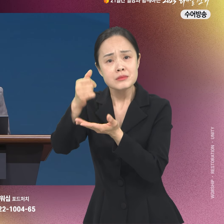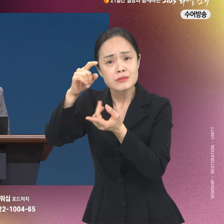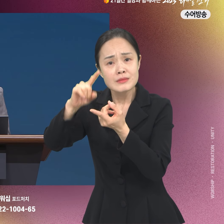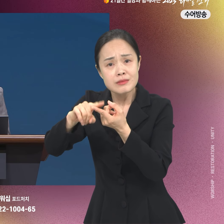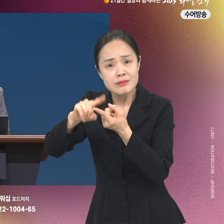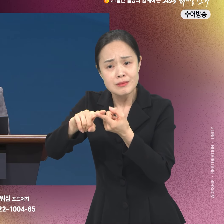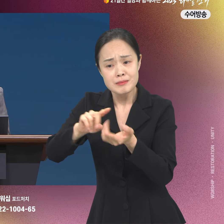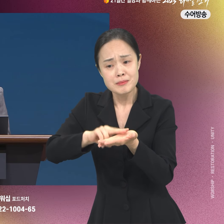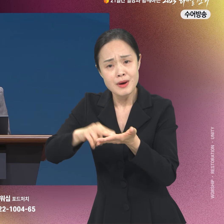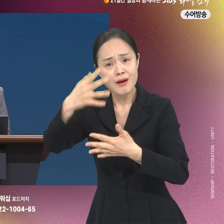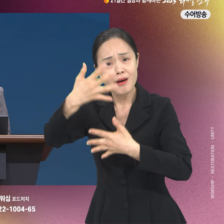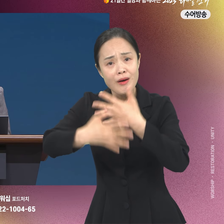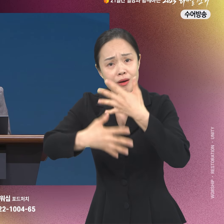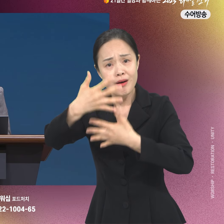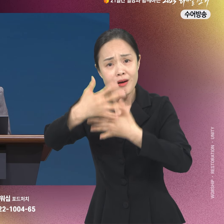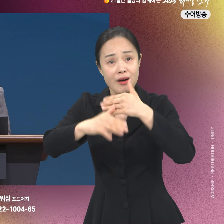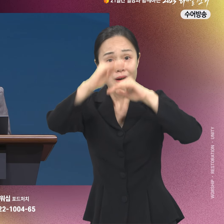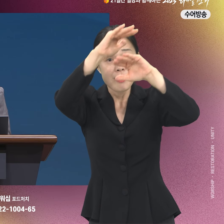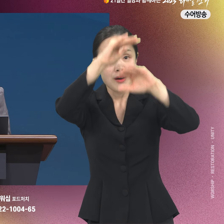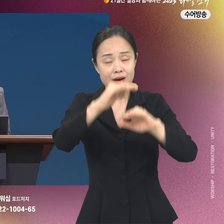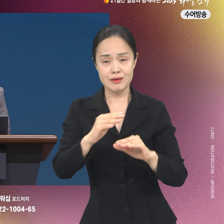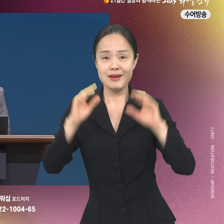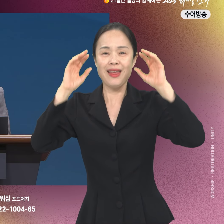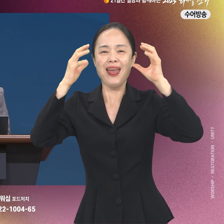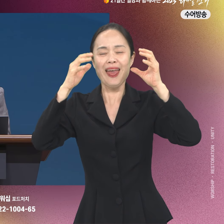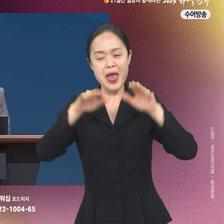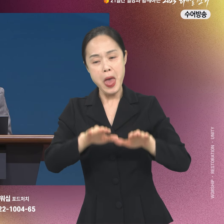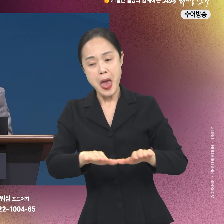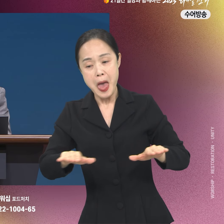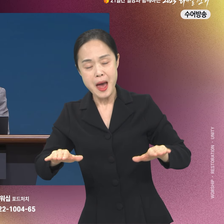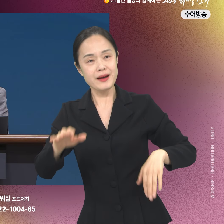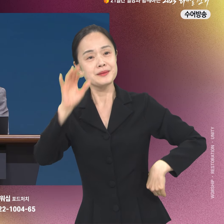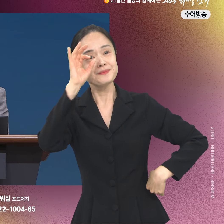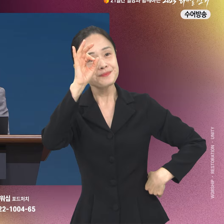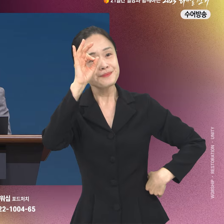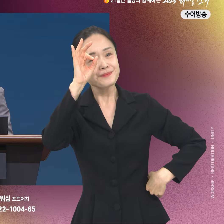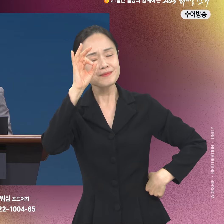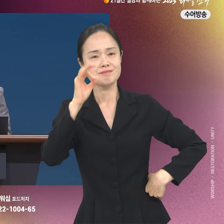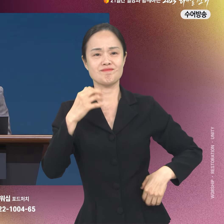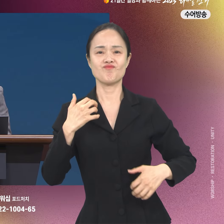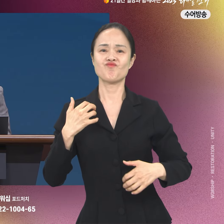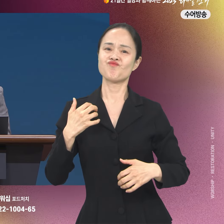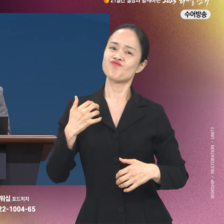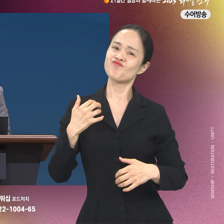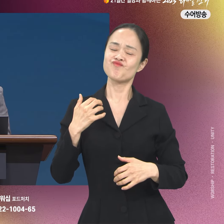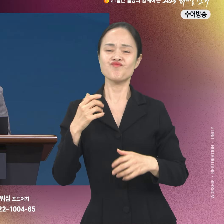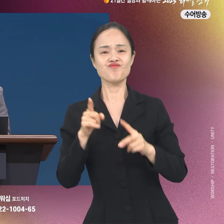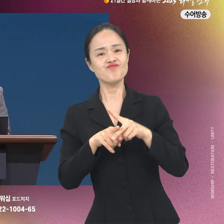어린이들이 보기에는 너무 무거운 소재이기도 하고 또 안타깝지만 굉장히